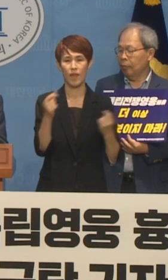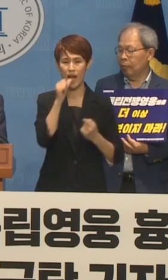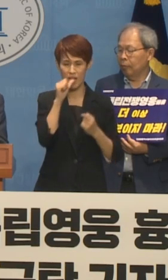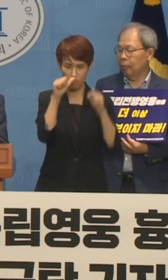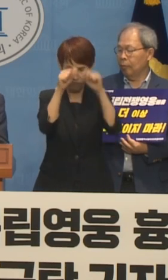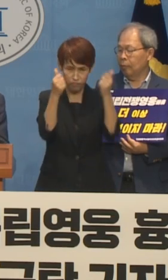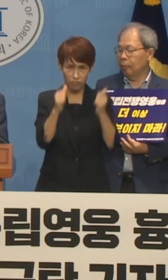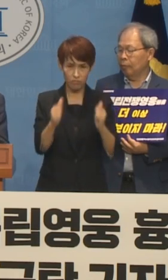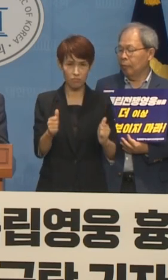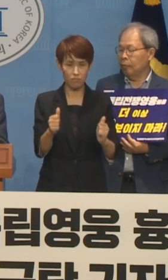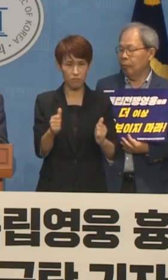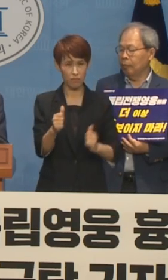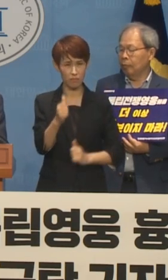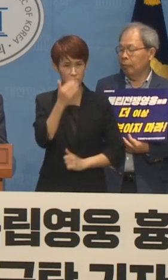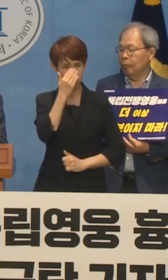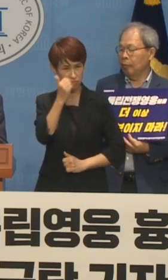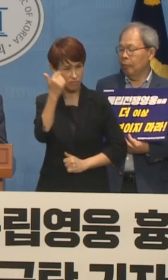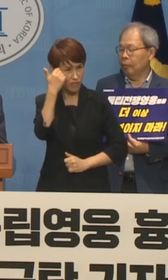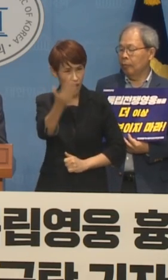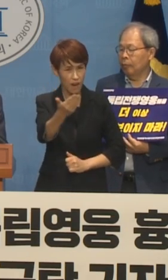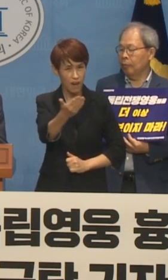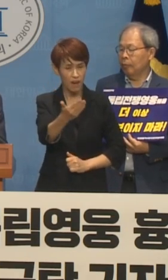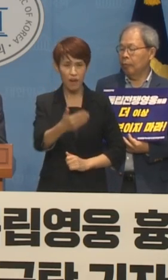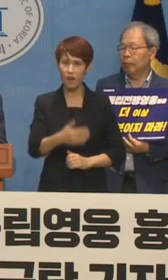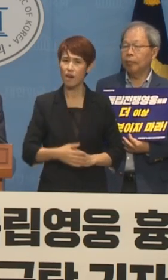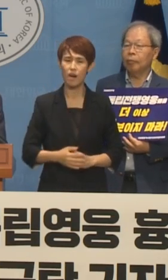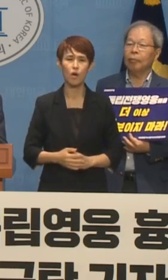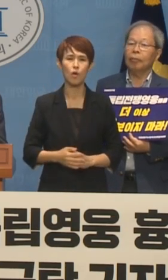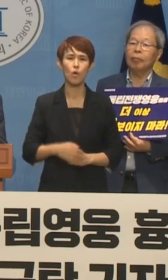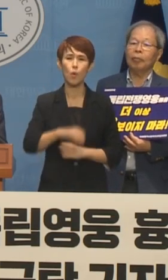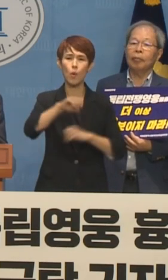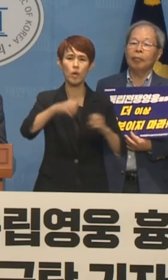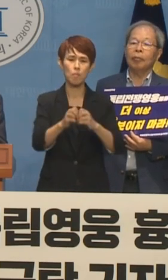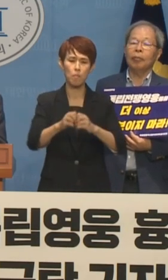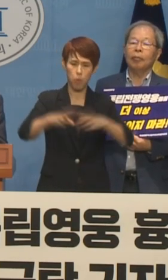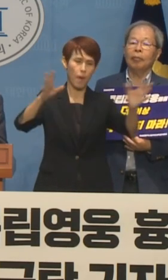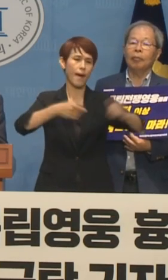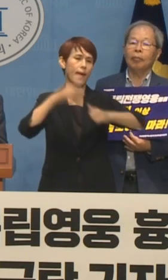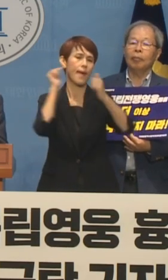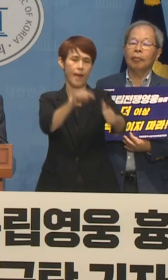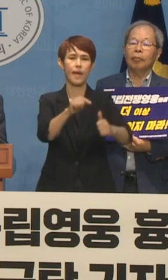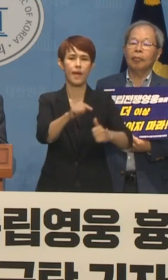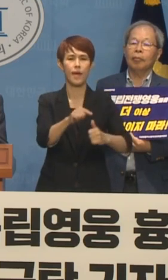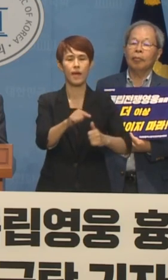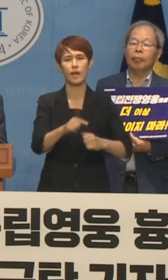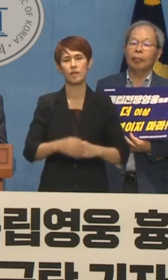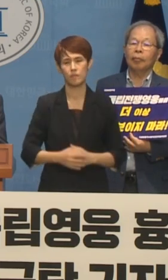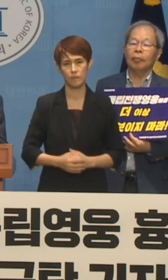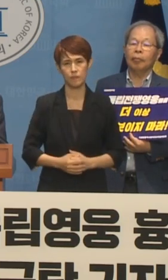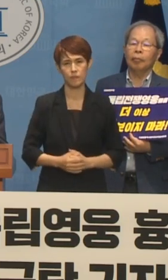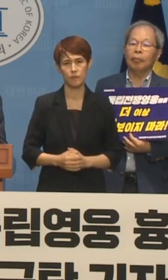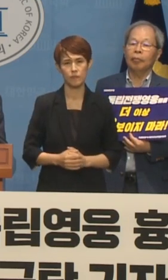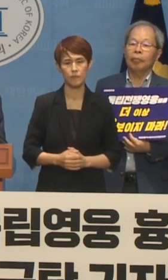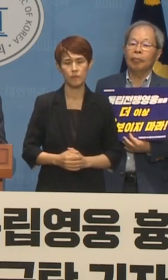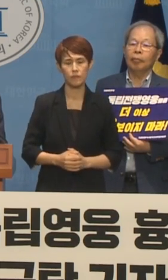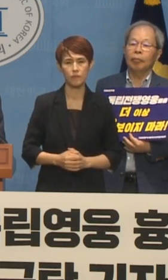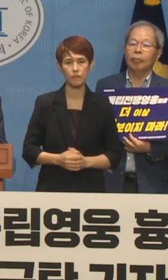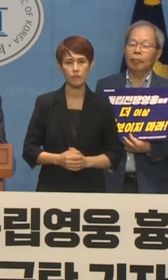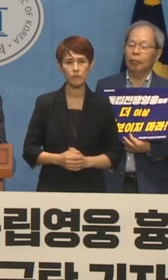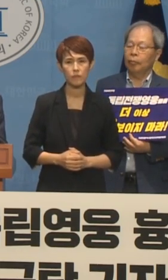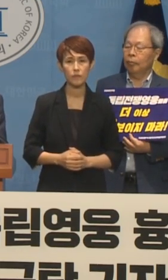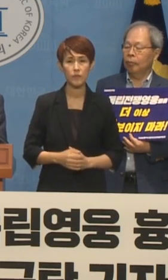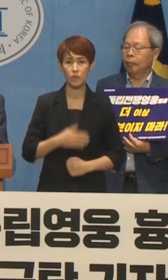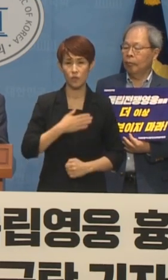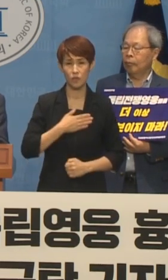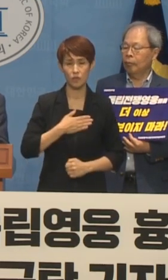그토록 지긋지긋하게 여겨진다면 차라리 폭파시키라고 일갈했습니다.